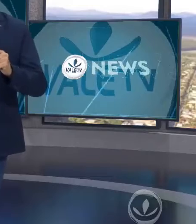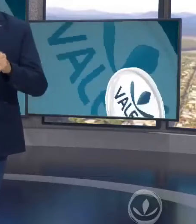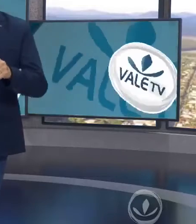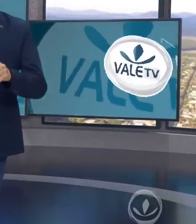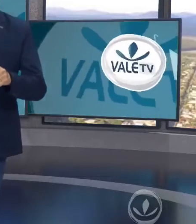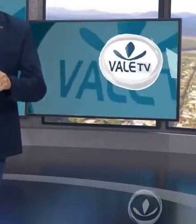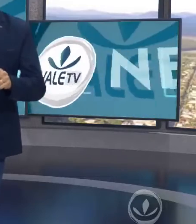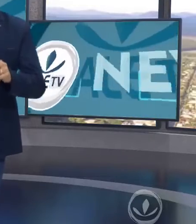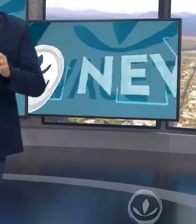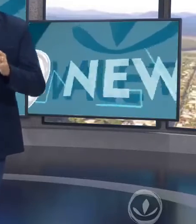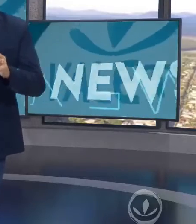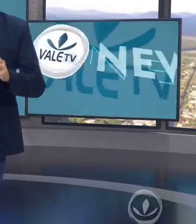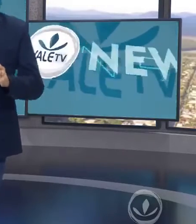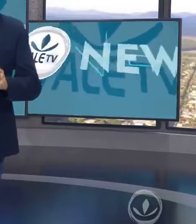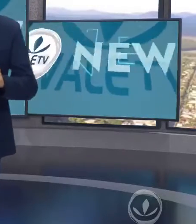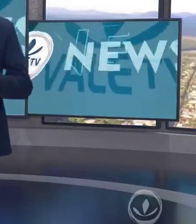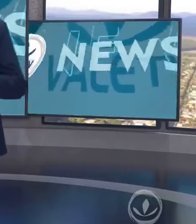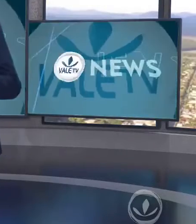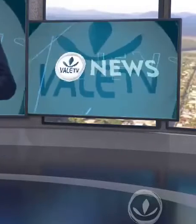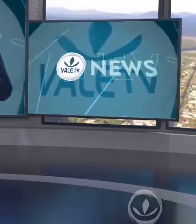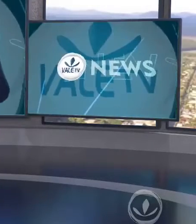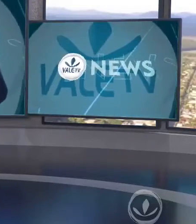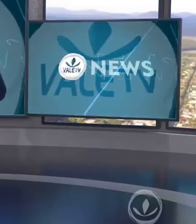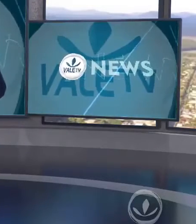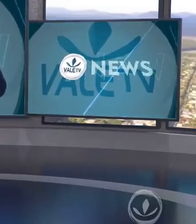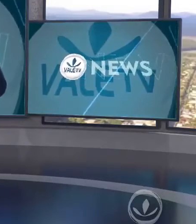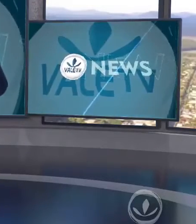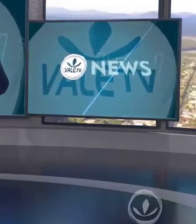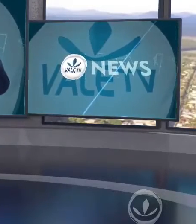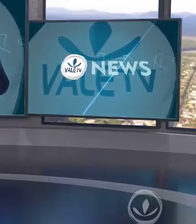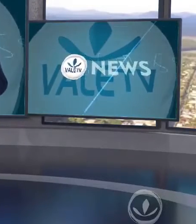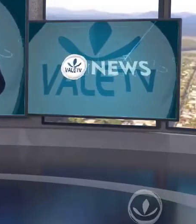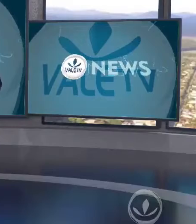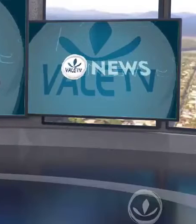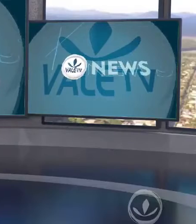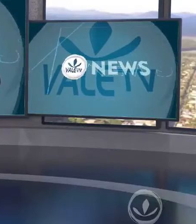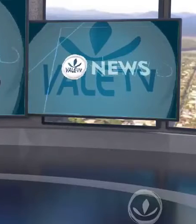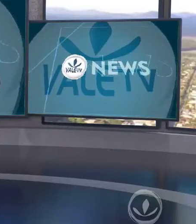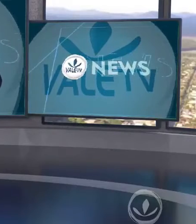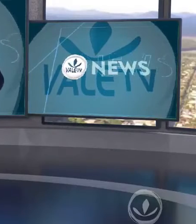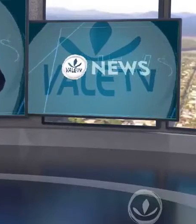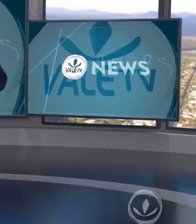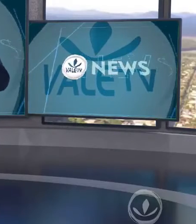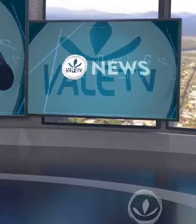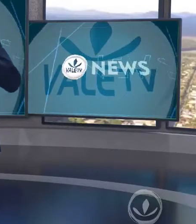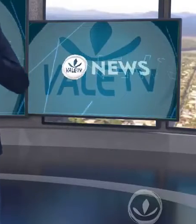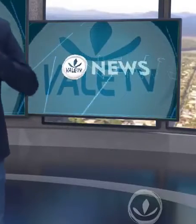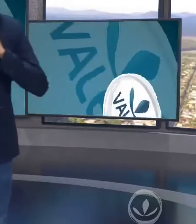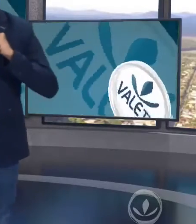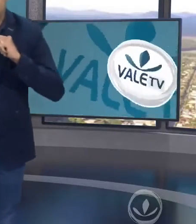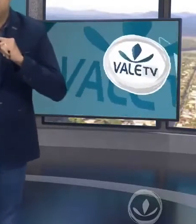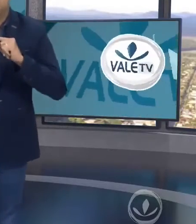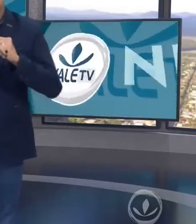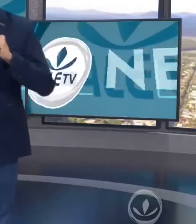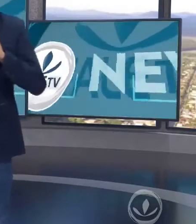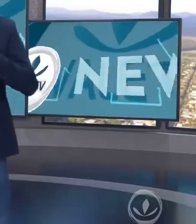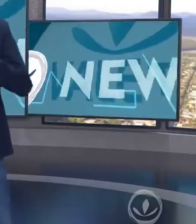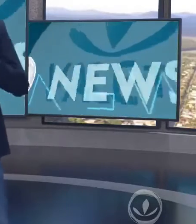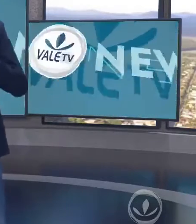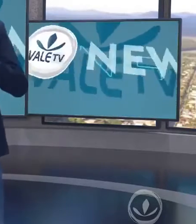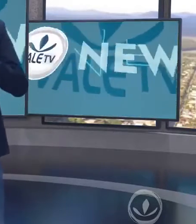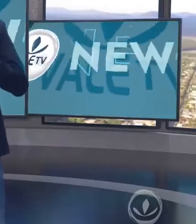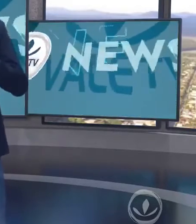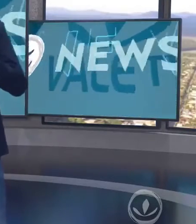ano, agora, a Polícia Militar, ela não vai descer na Avenida Goiás fechando o comércio, não. E